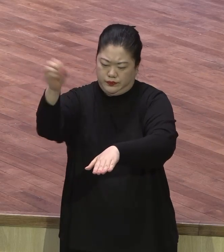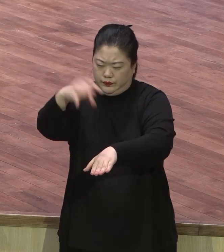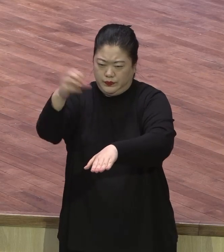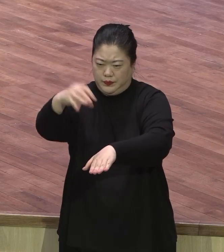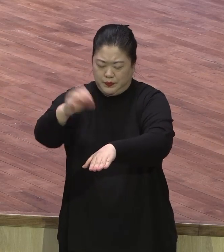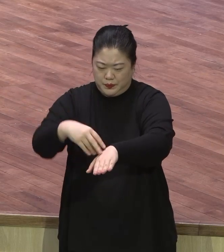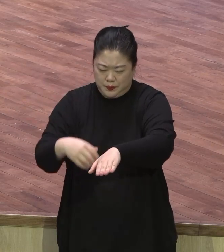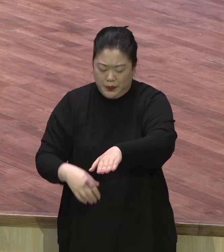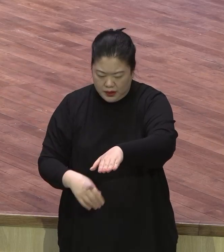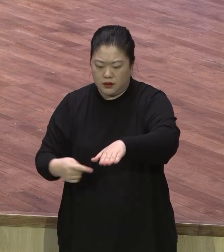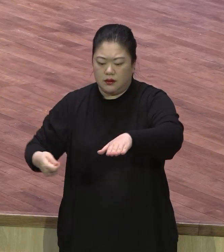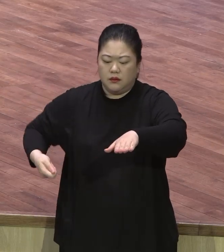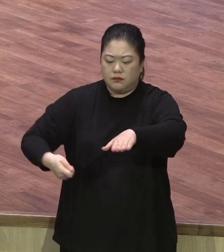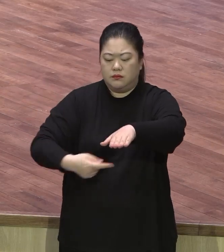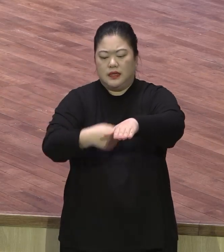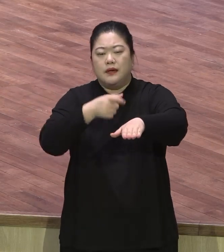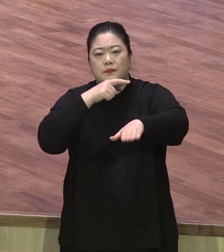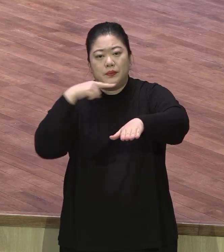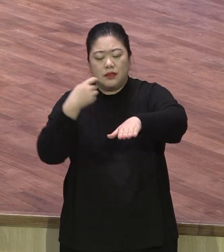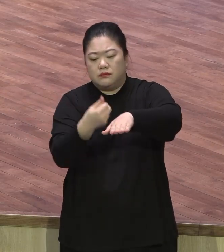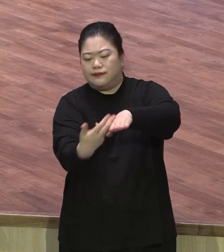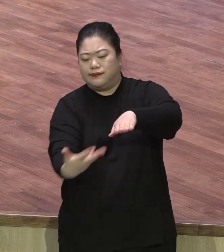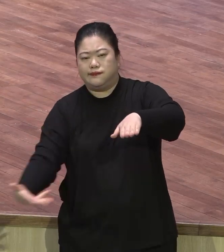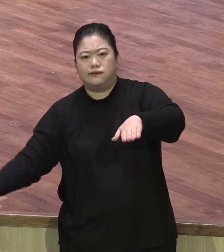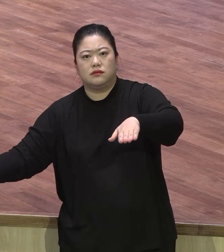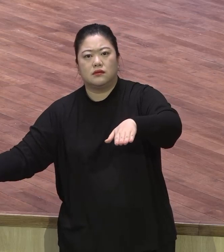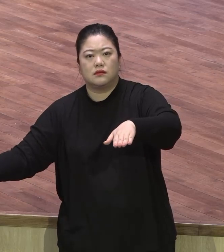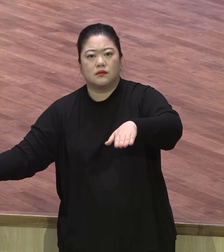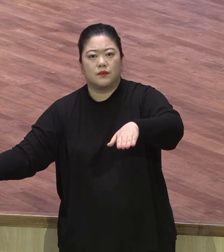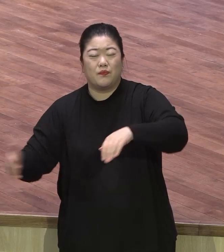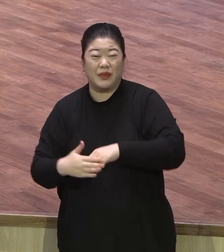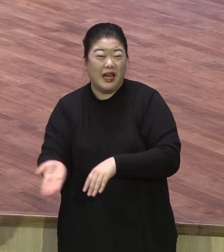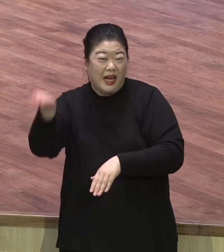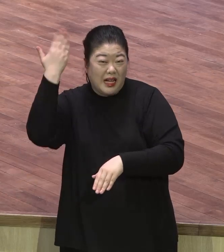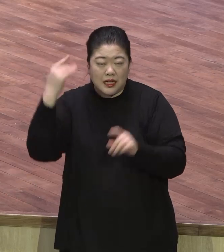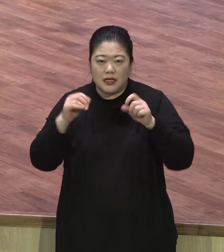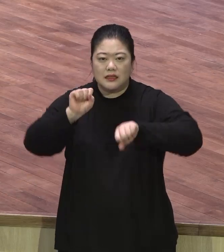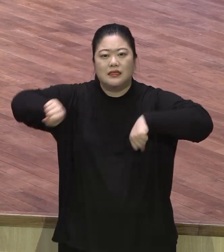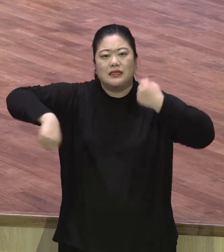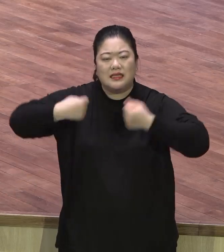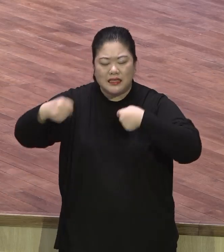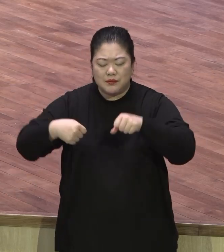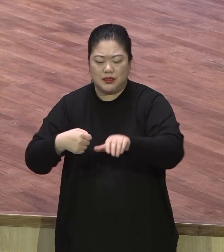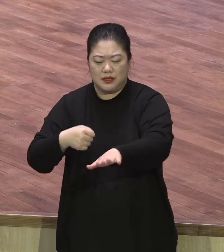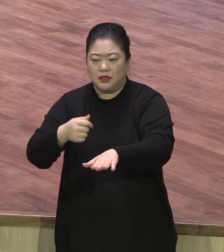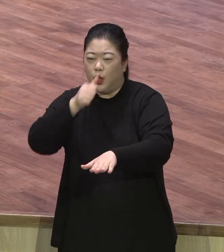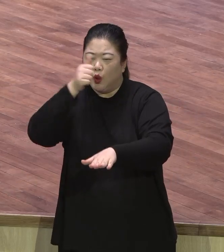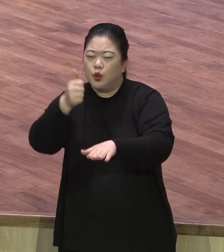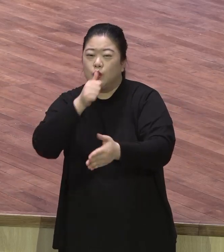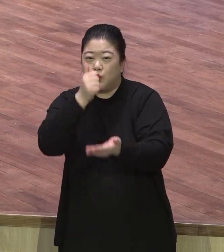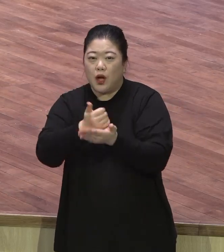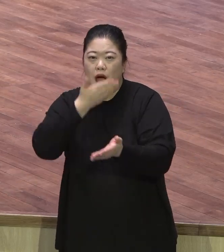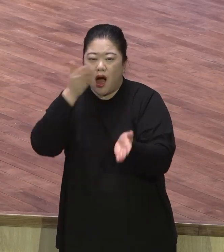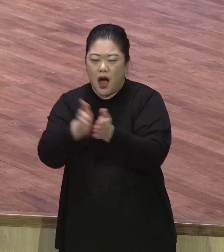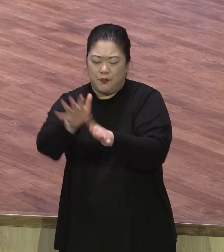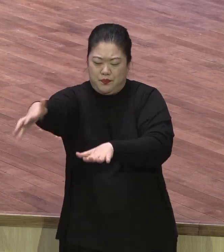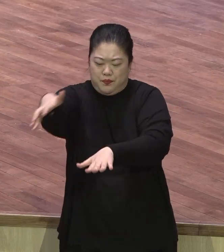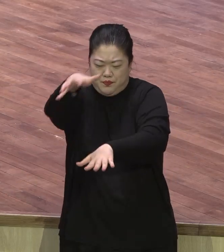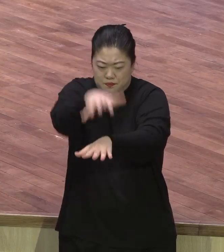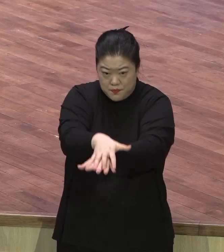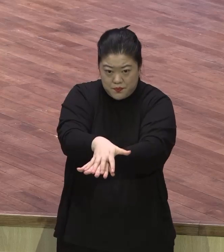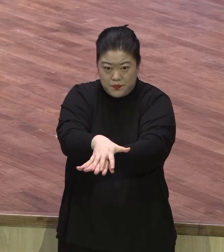제사장 진부입니다 과거에는 어린 양이 피를 가지고 들어갔지만 이제는 뭐요 예수 그리스도의 십자가의 보일의